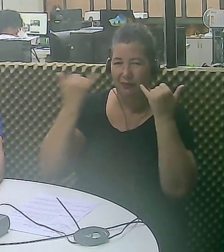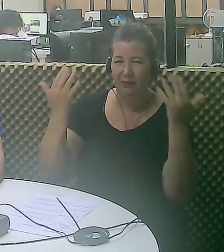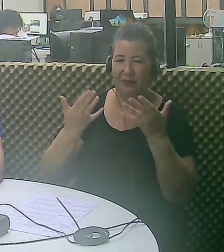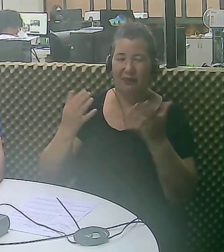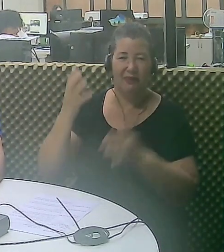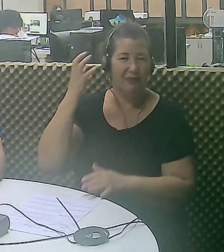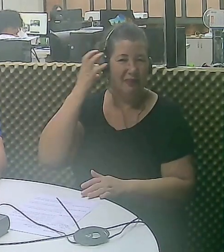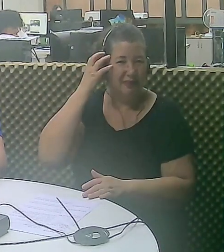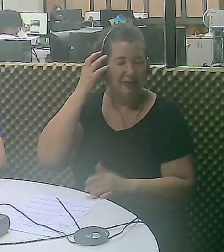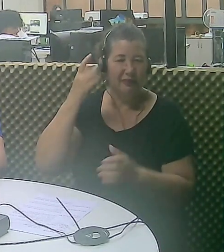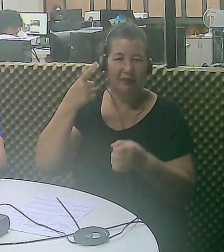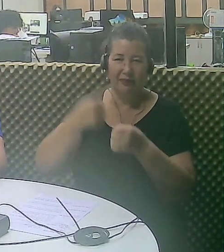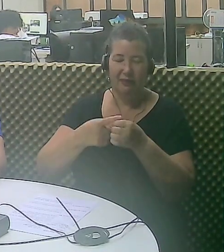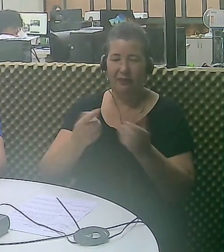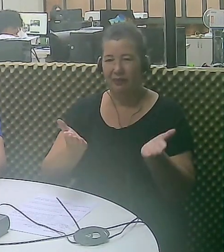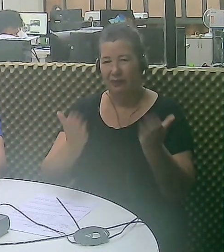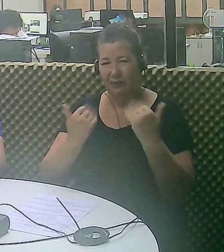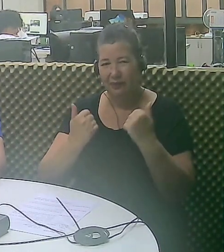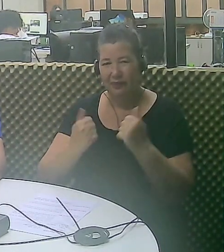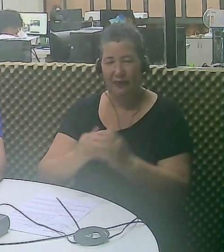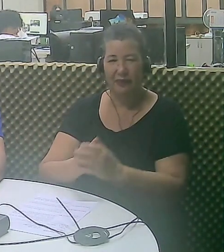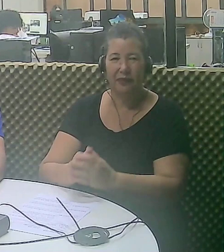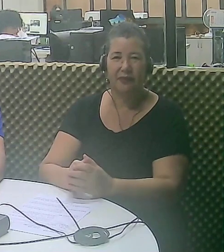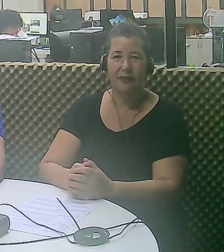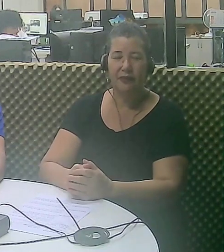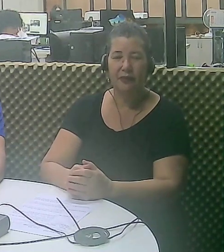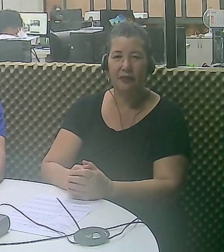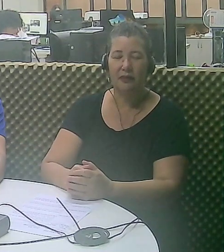Nossa Cidade. Vem com a gente!